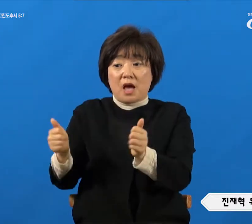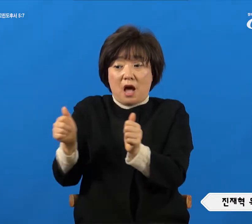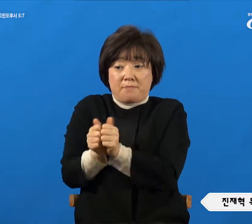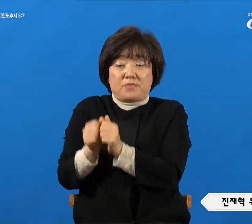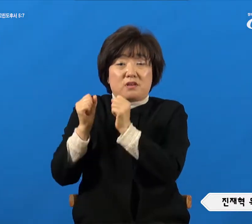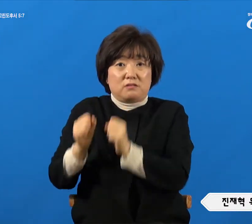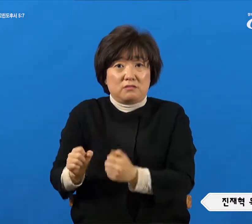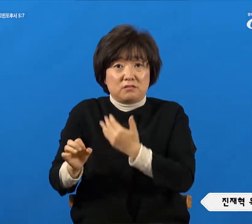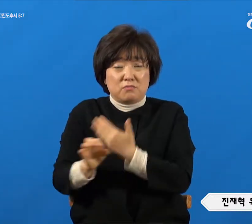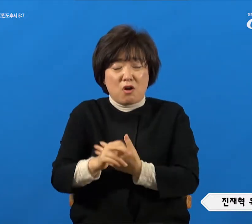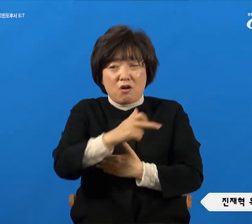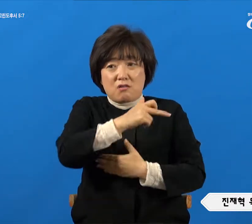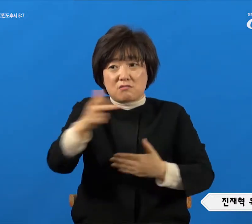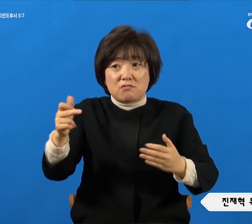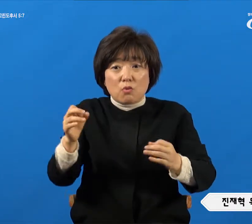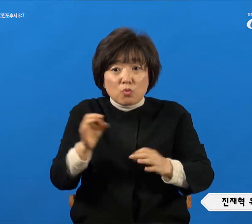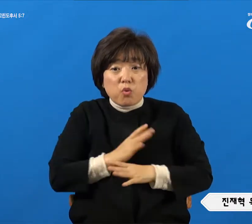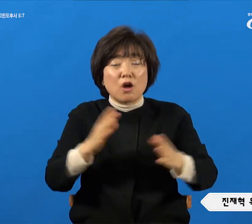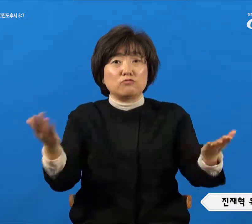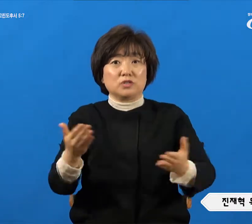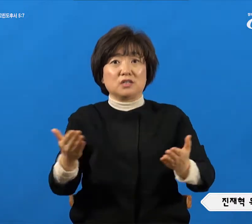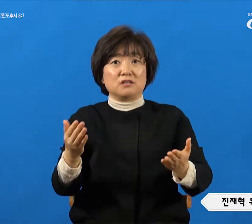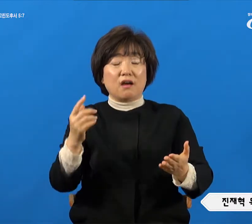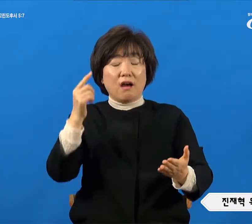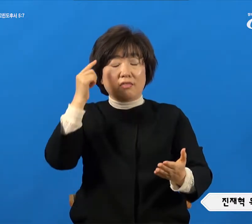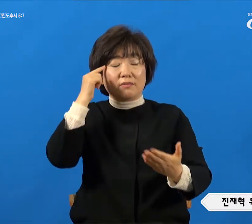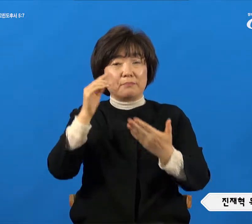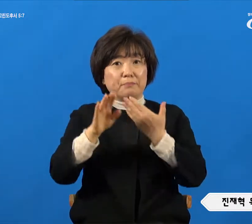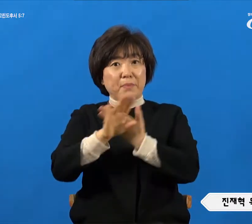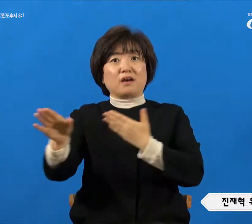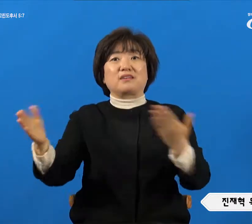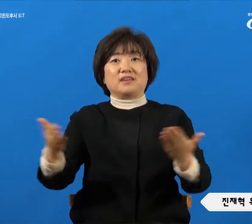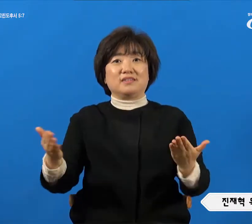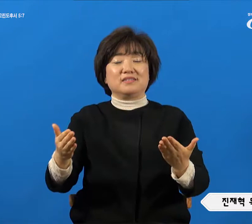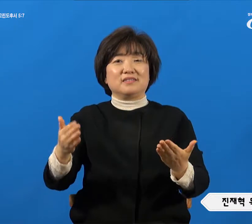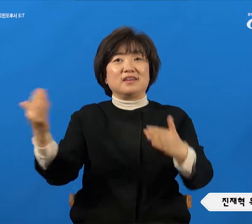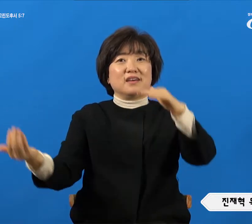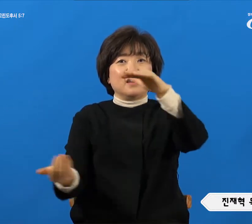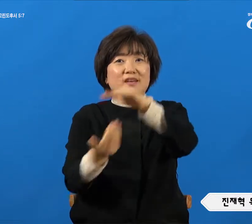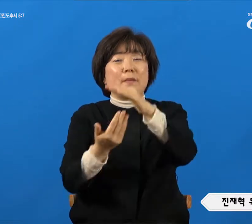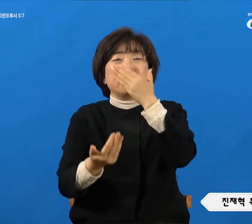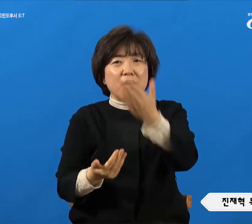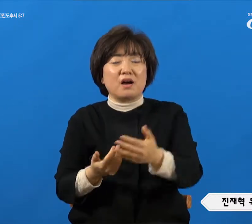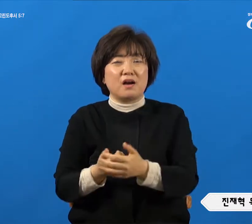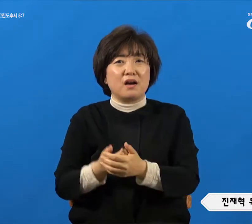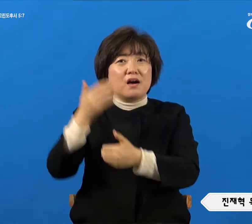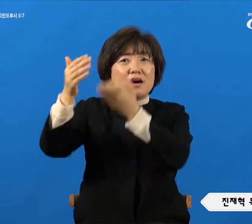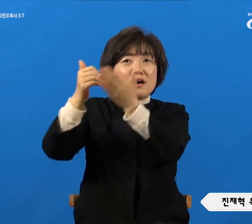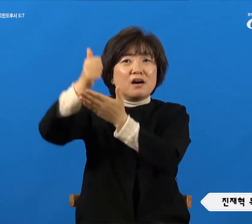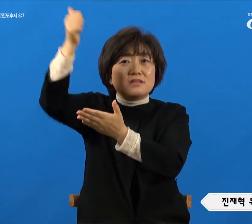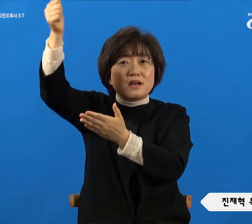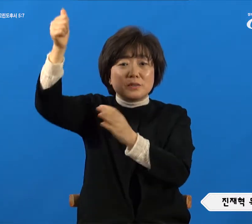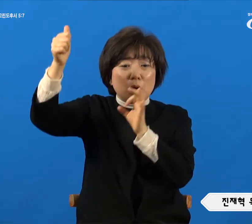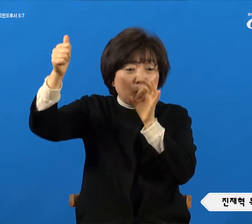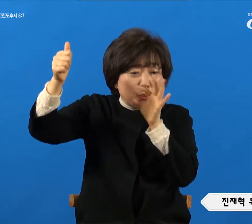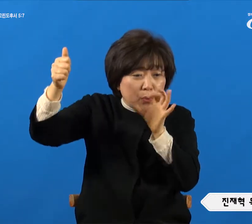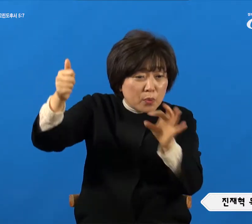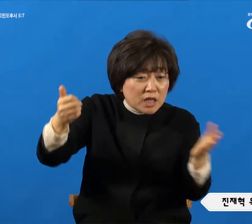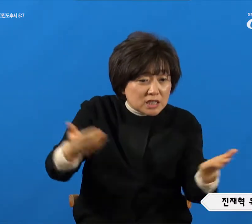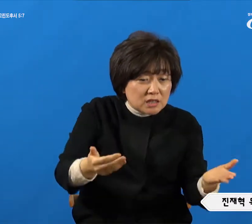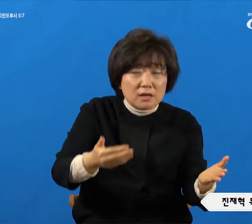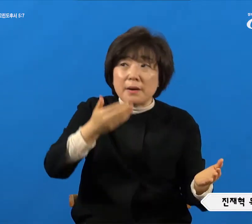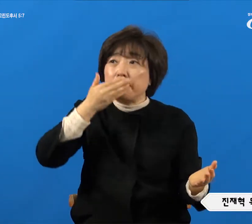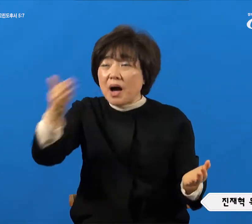하시면 크고 놀라운 일들이, 생각지 못한 일들이 이루어집니다. 하나님께서는 불가능한